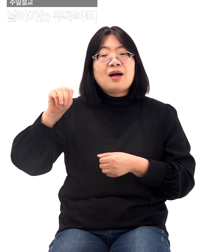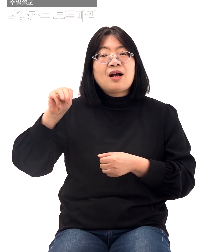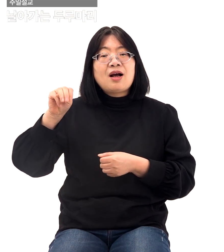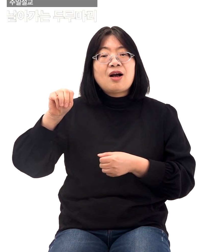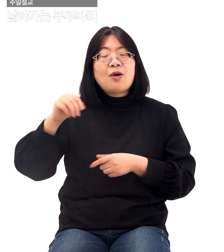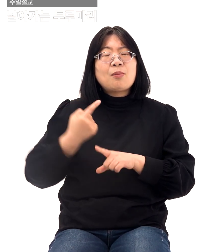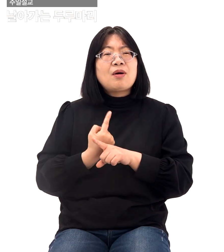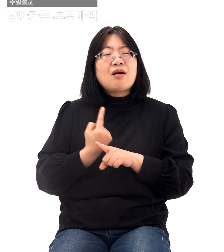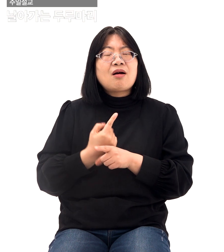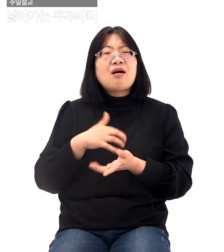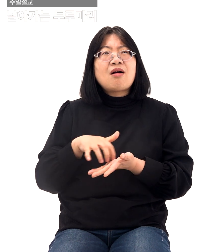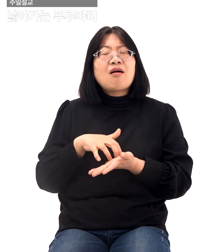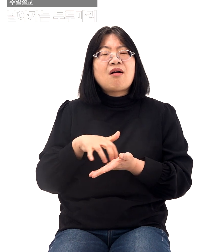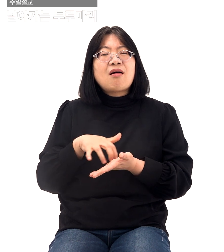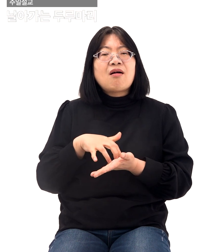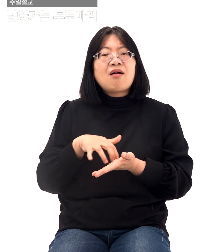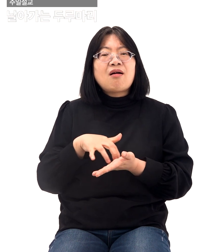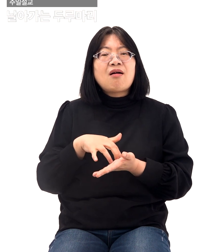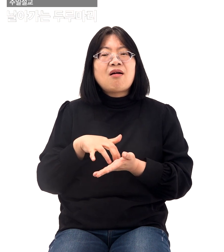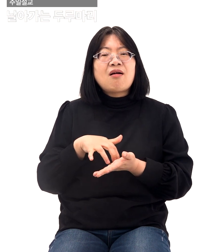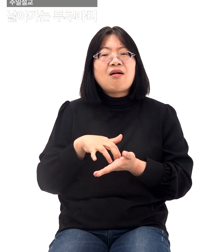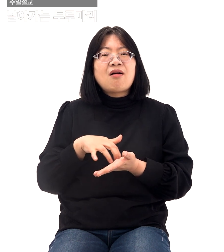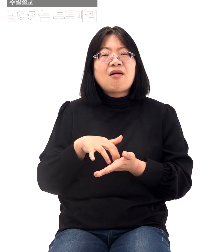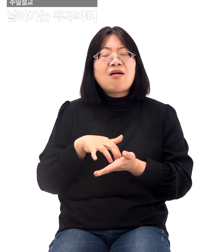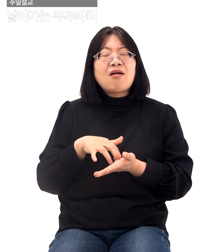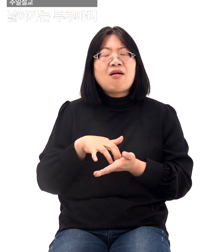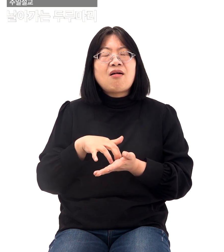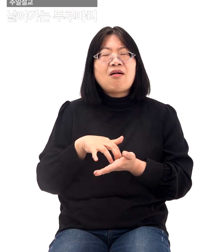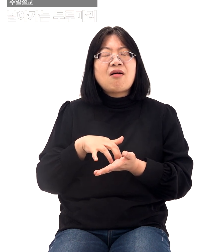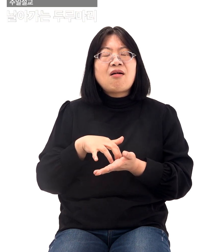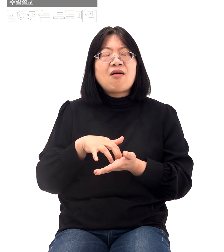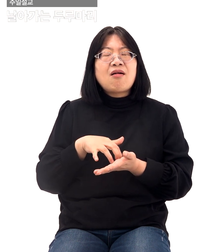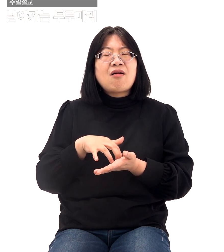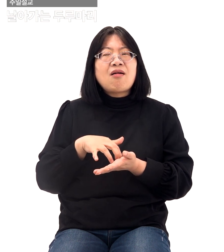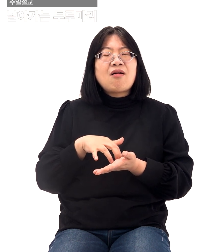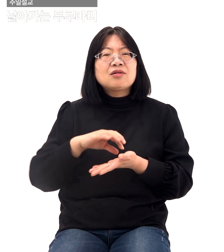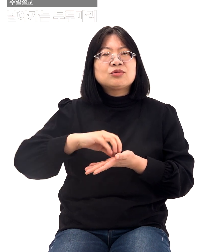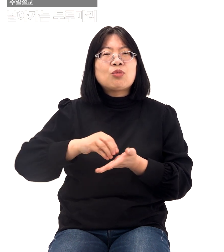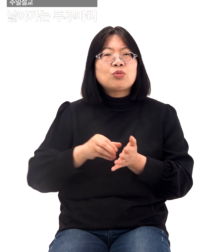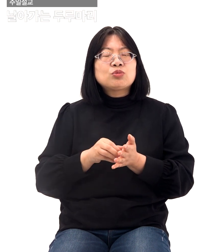미터로 환산해서 어떤 크기쯤 될까?